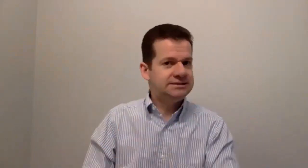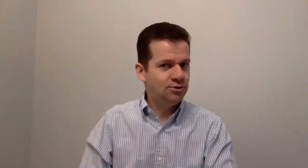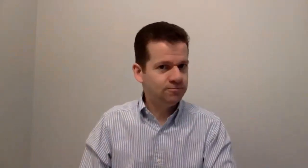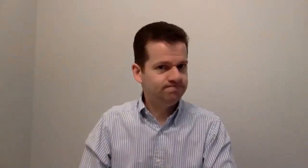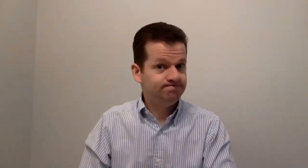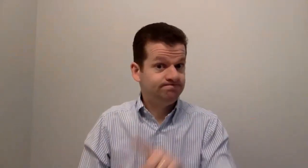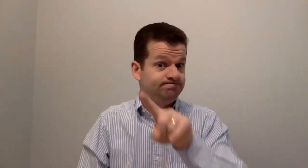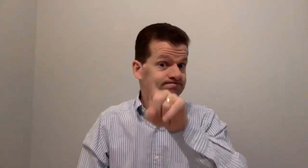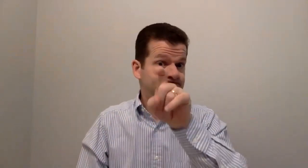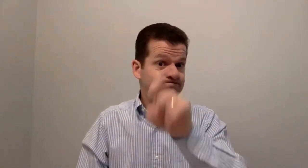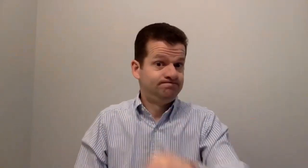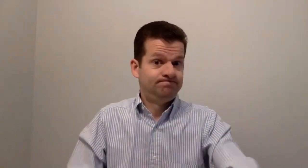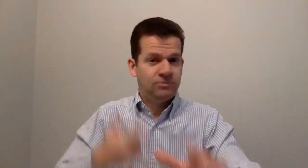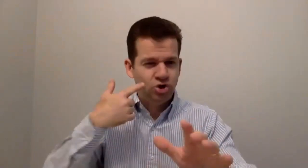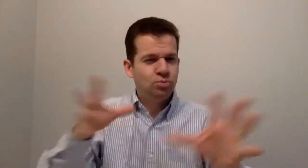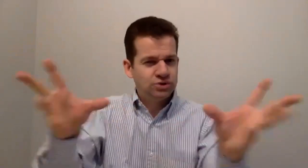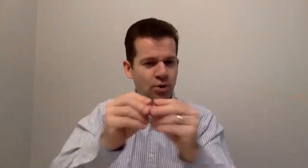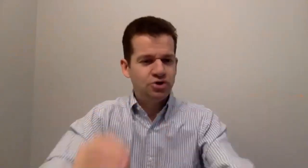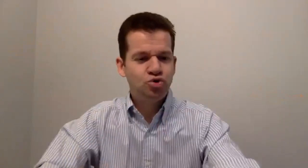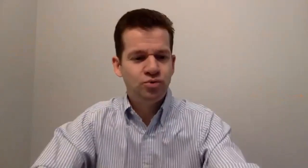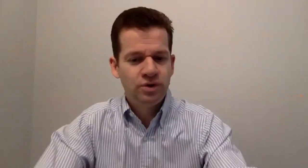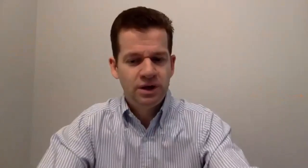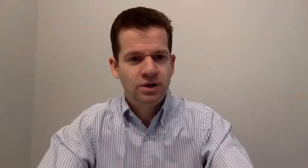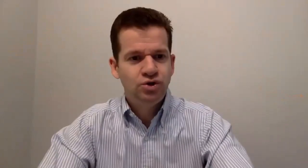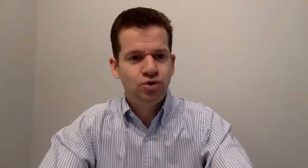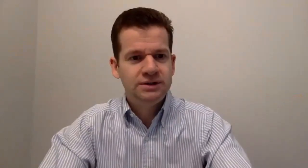cinco? Deixa eu mostrar o resumo de todas.